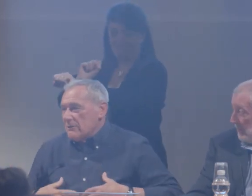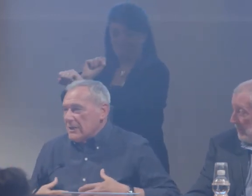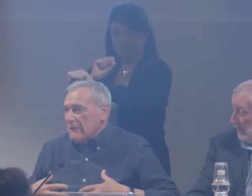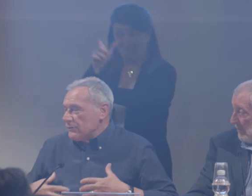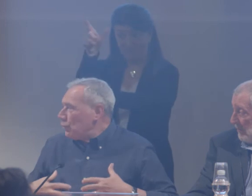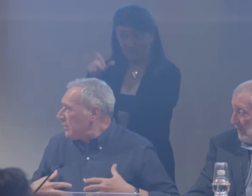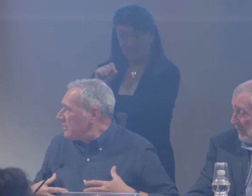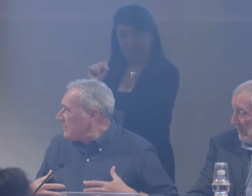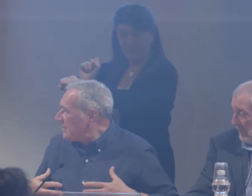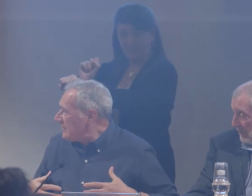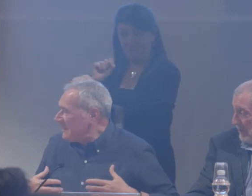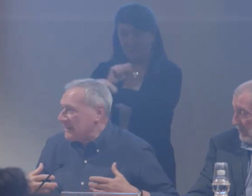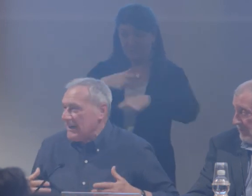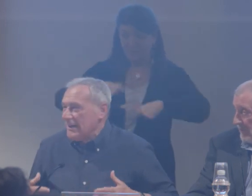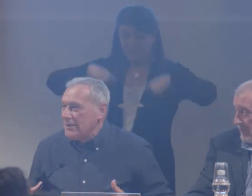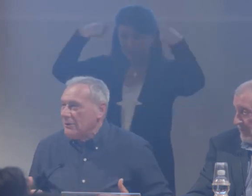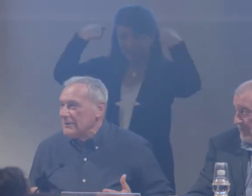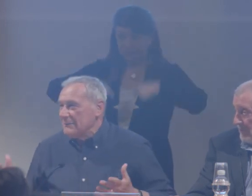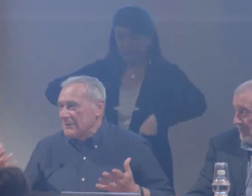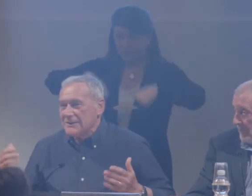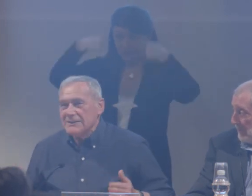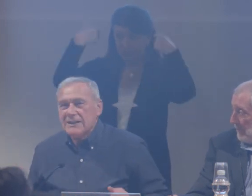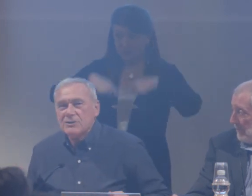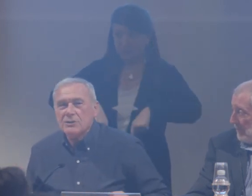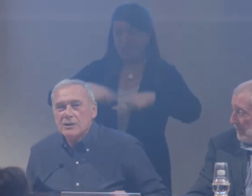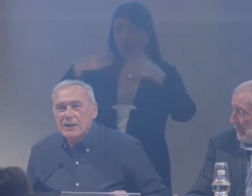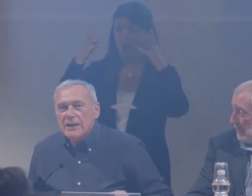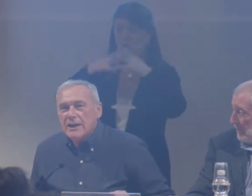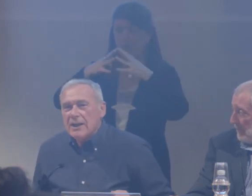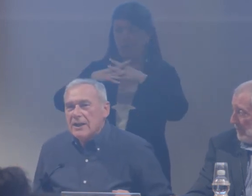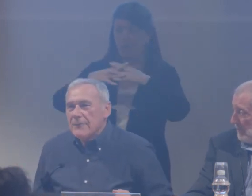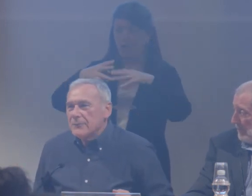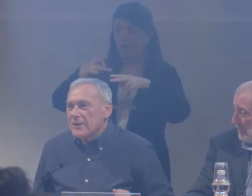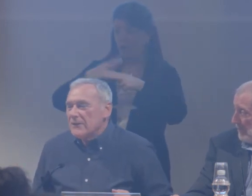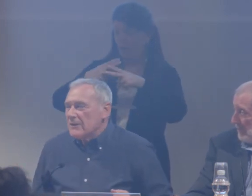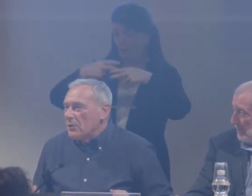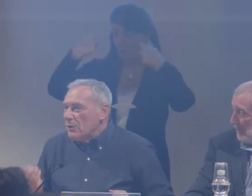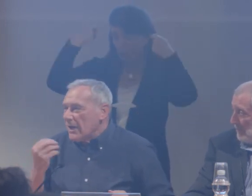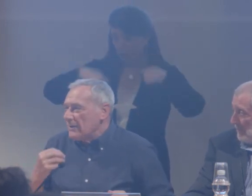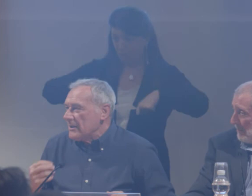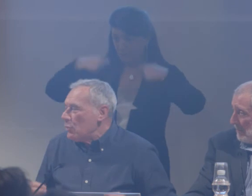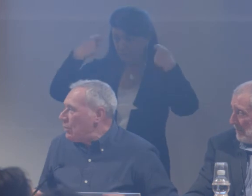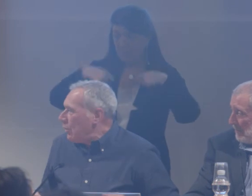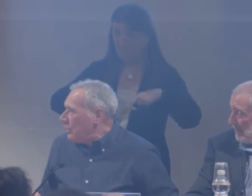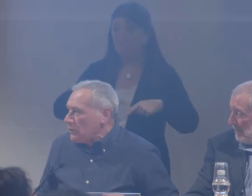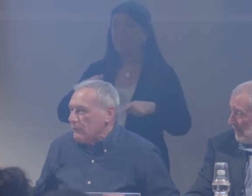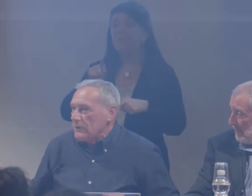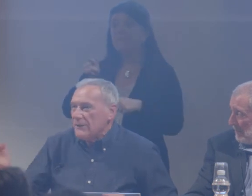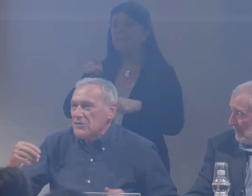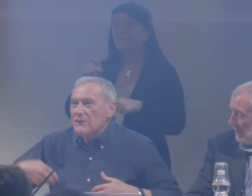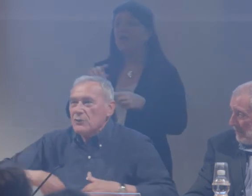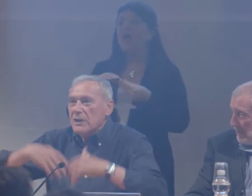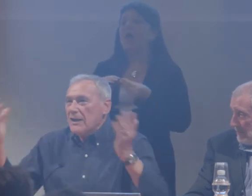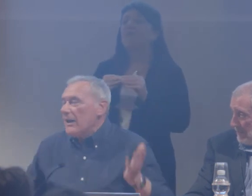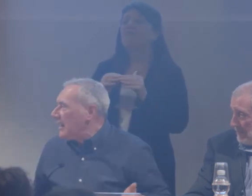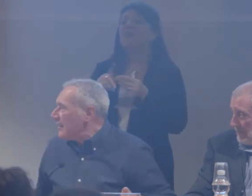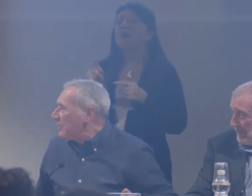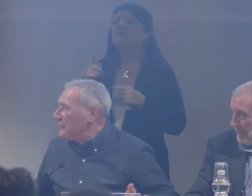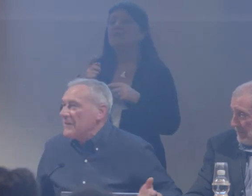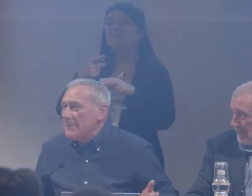dal rilevatore di metalli, no? Il metal detector, e ingoiava dei bulloni, ogni volta faceva